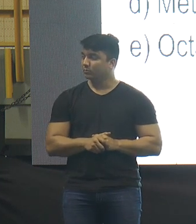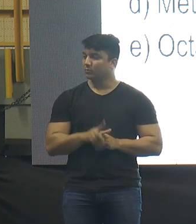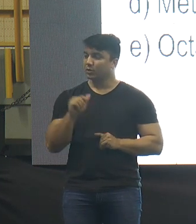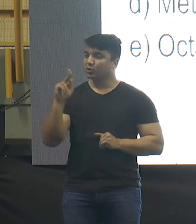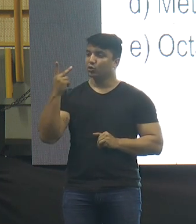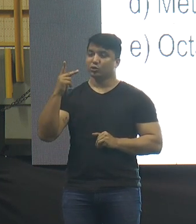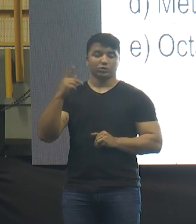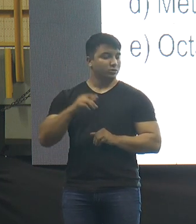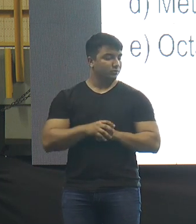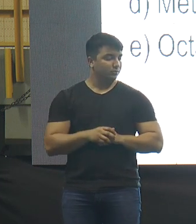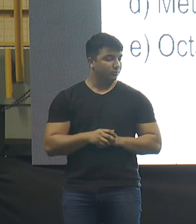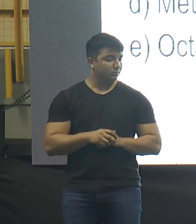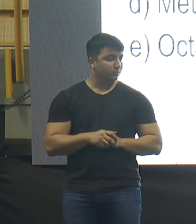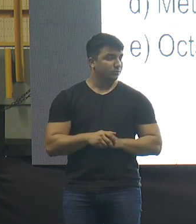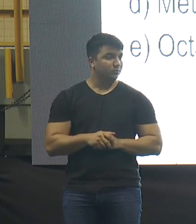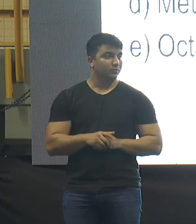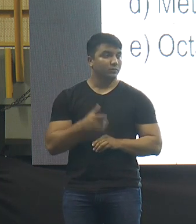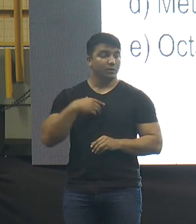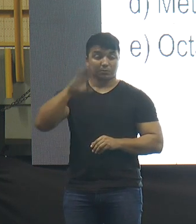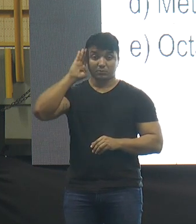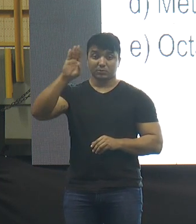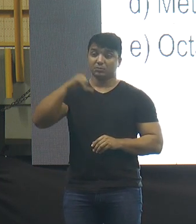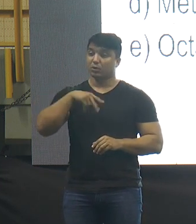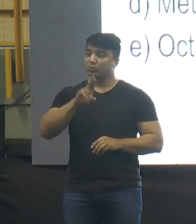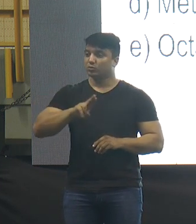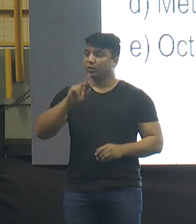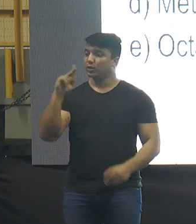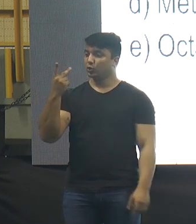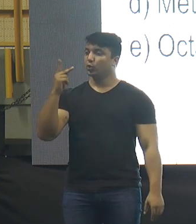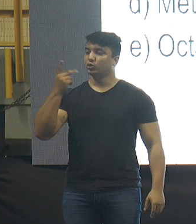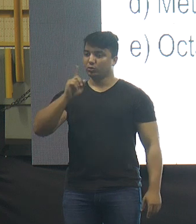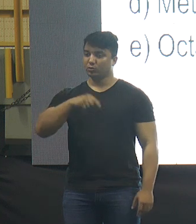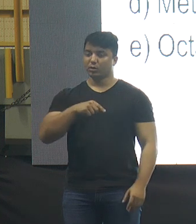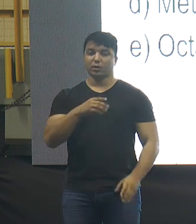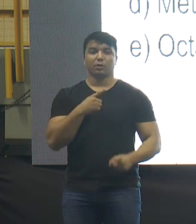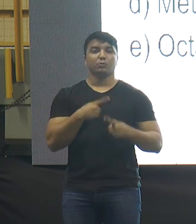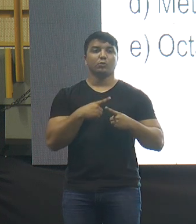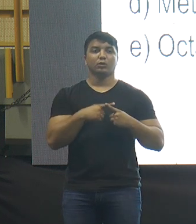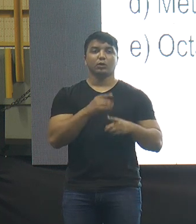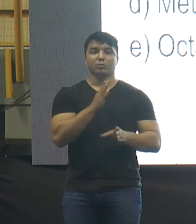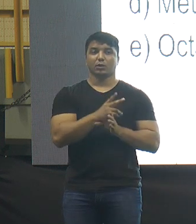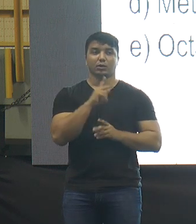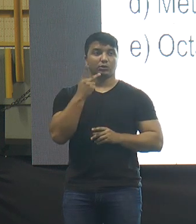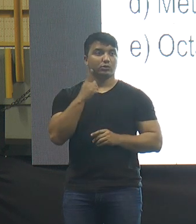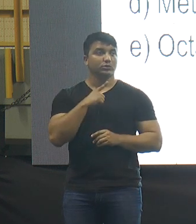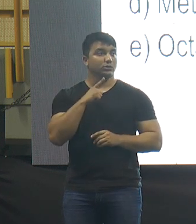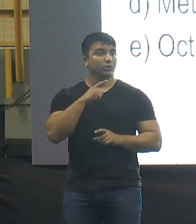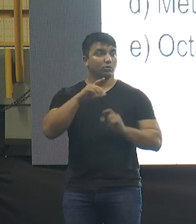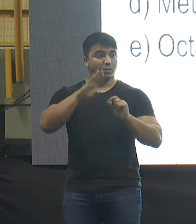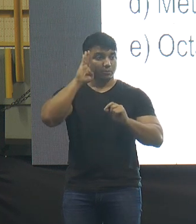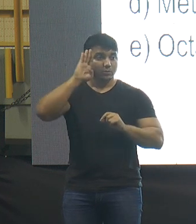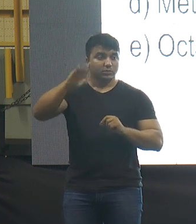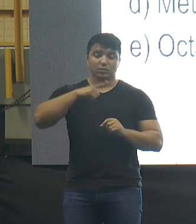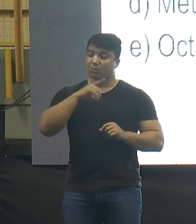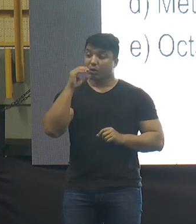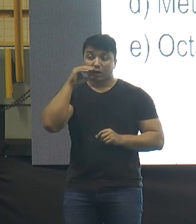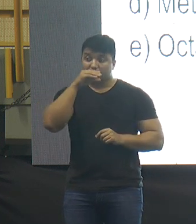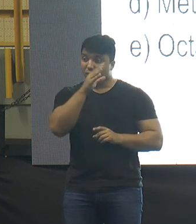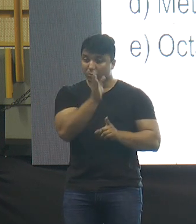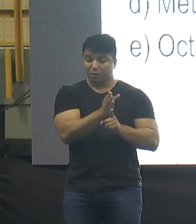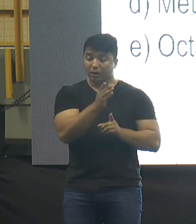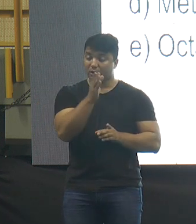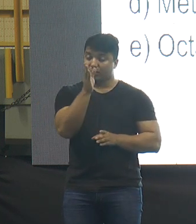hidrogênio. Só para finalizar, galera, o melhor combustível é o hidrogênio. Porque o hidrogênio ele libera maior quantidade de calor por